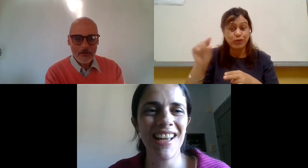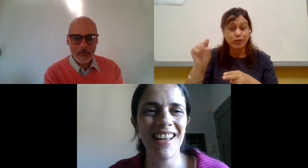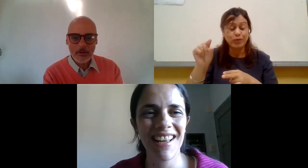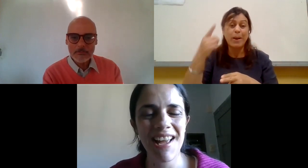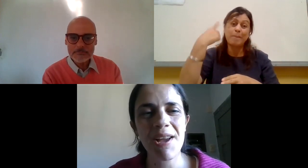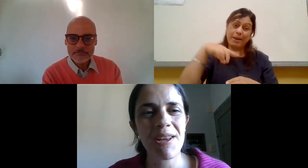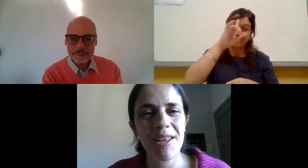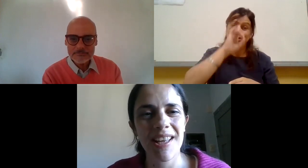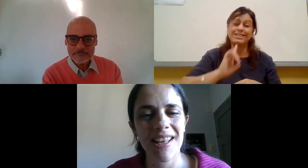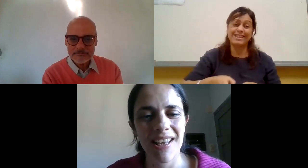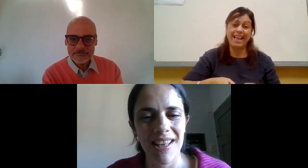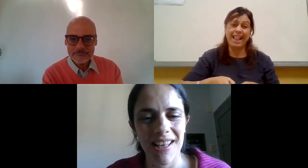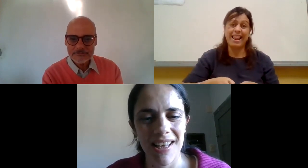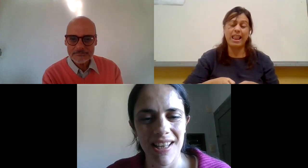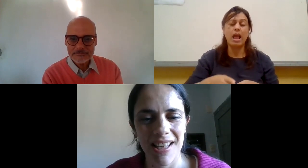No. ¿Cómo?